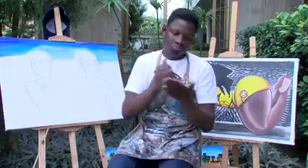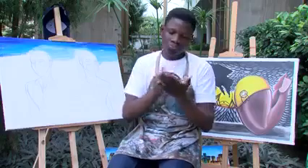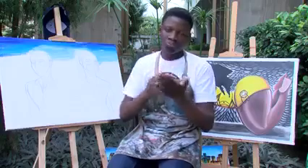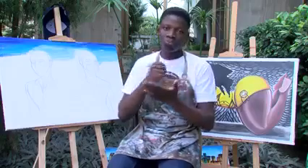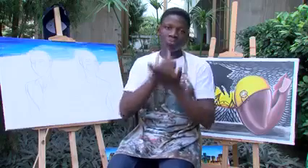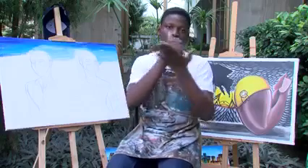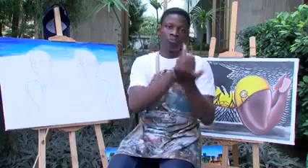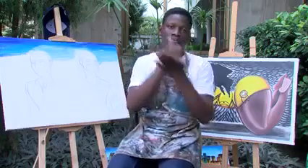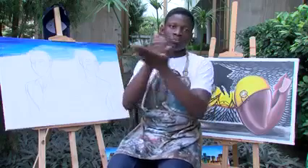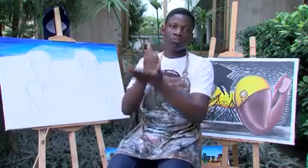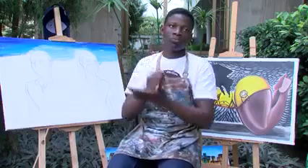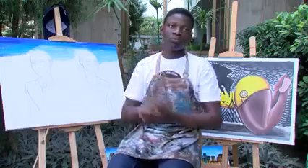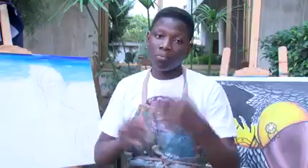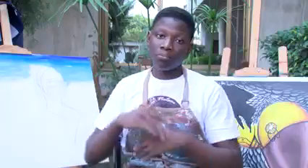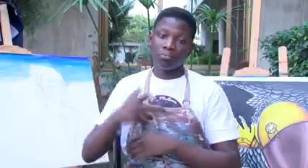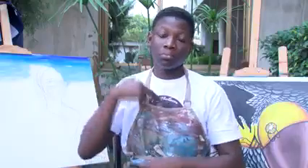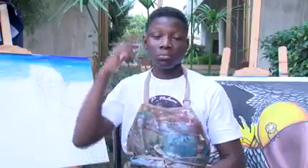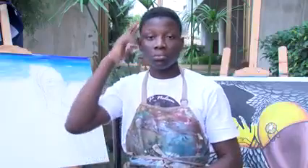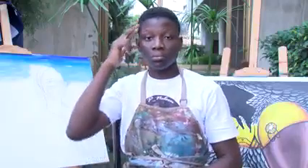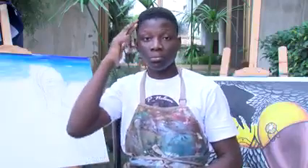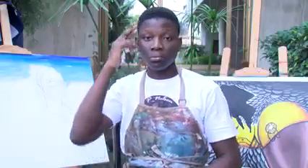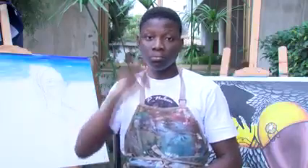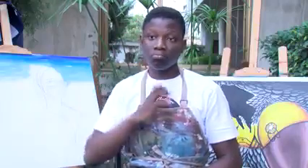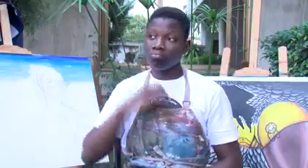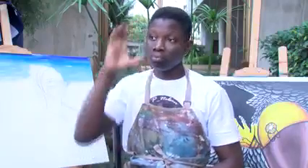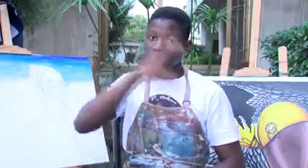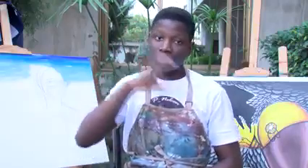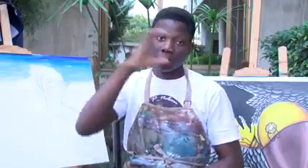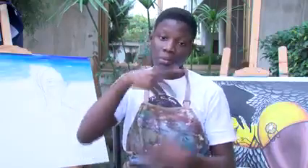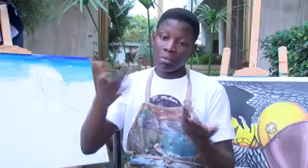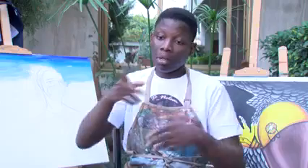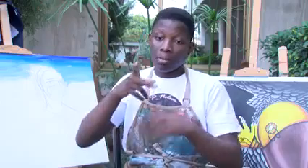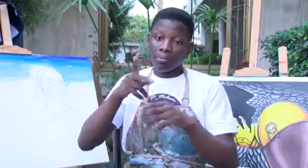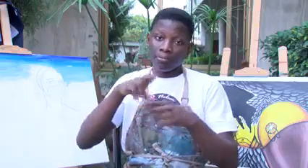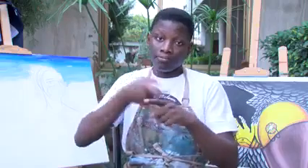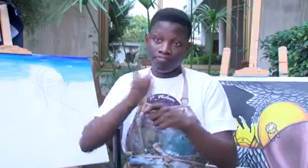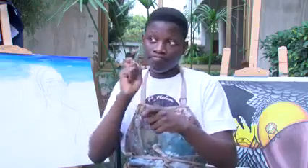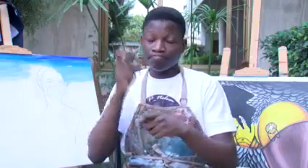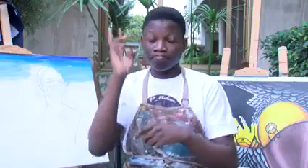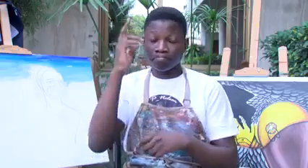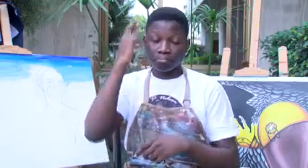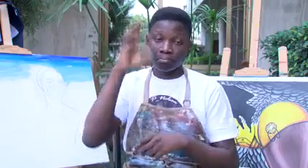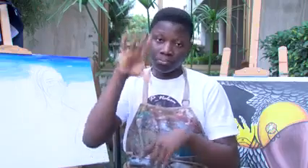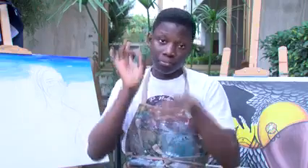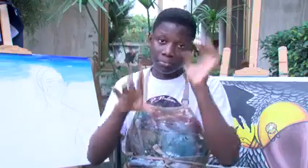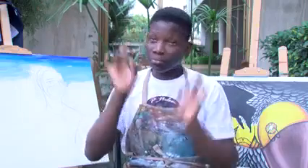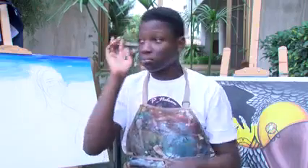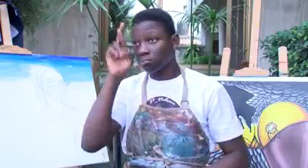dessinais dans les cahiers de choix de mes aînés en classe des amens. Je m'inspire aussi de tout ce que je vois